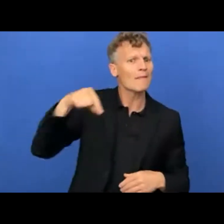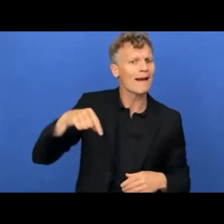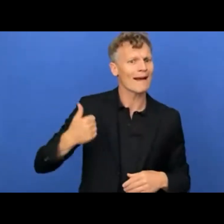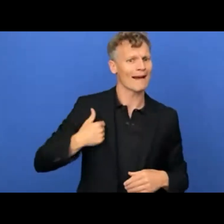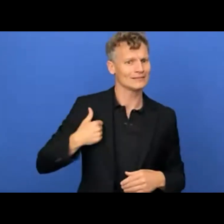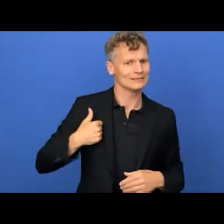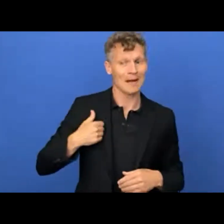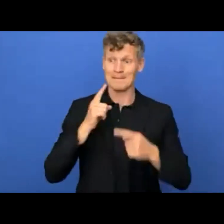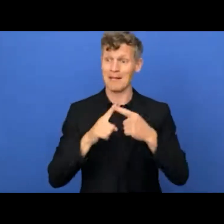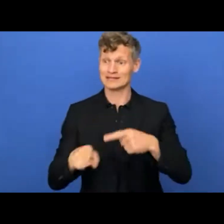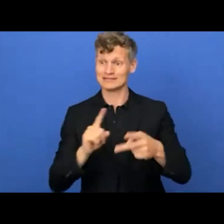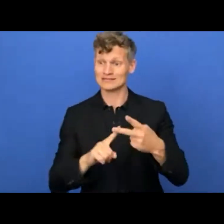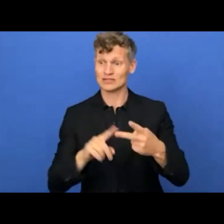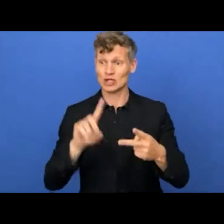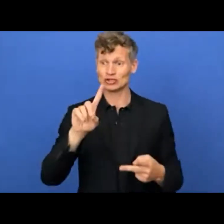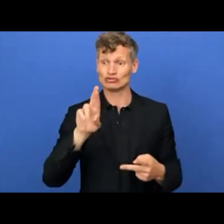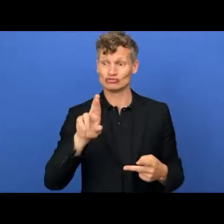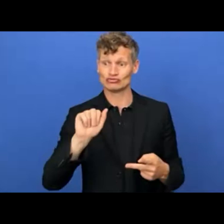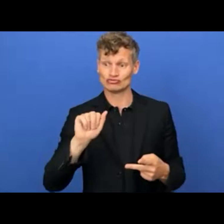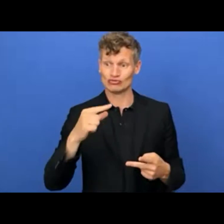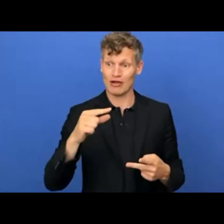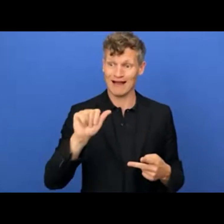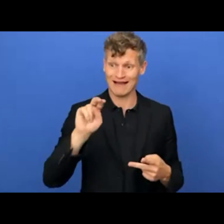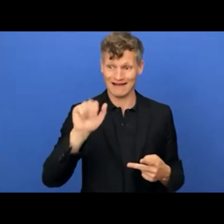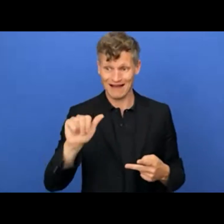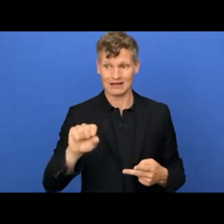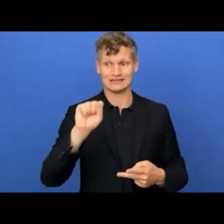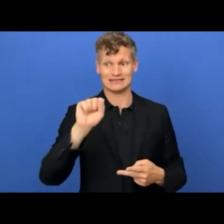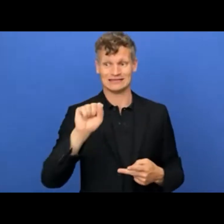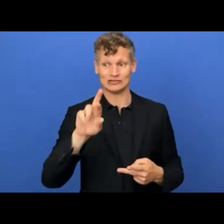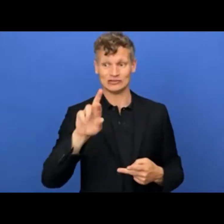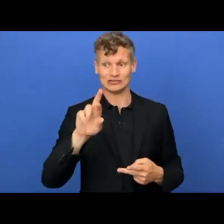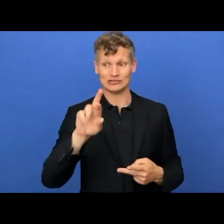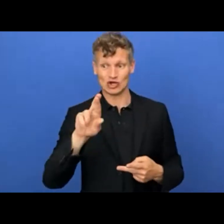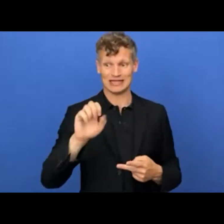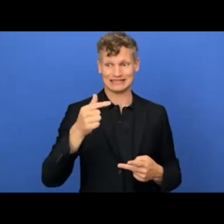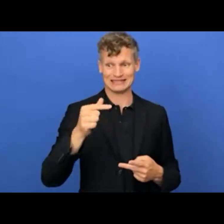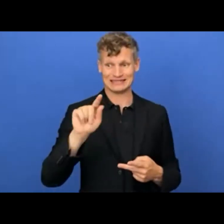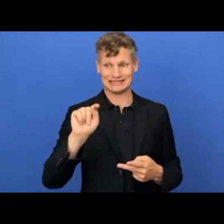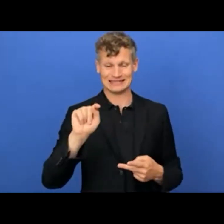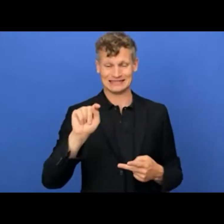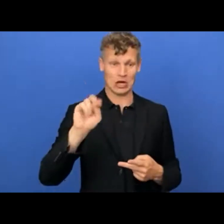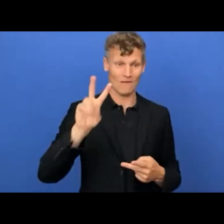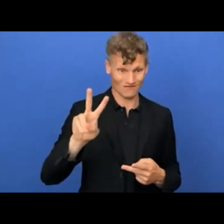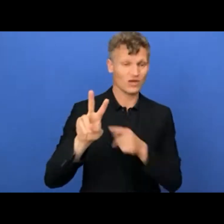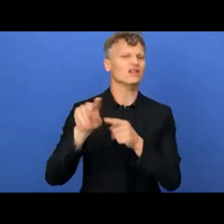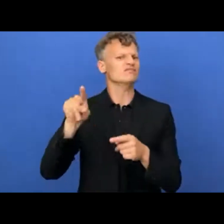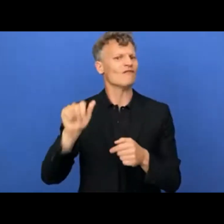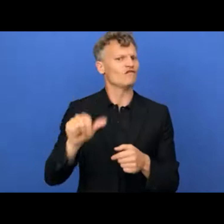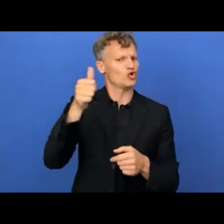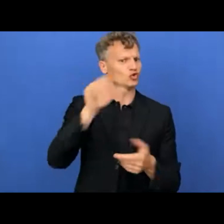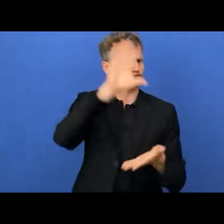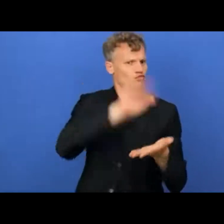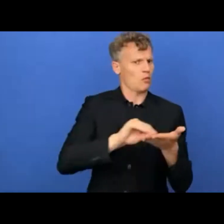chaire UNESCO sur la petite enfance et également Dragana Stretenov, ancienne chef